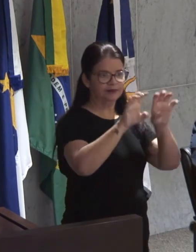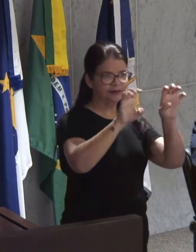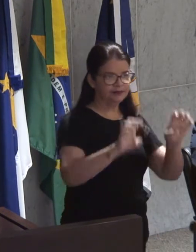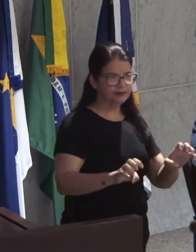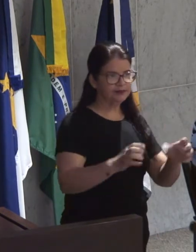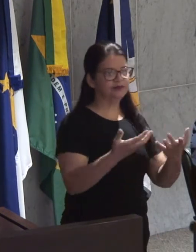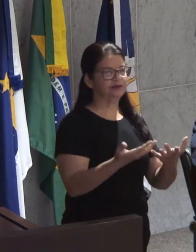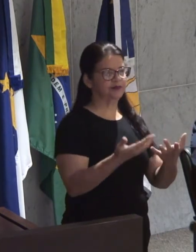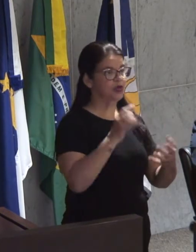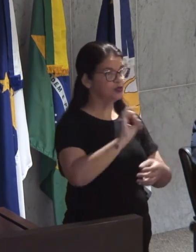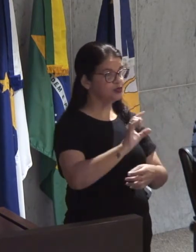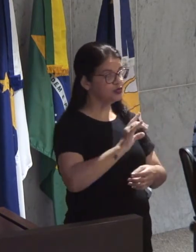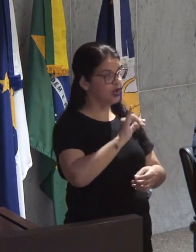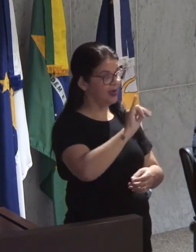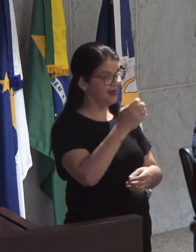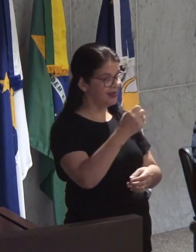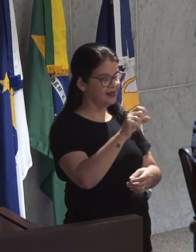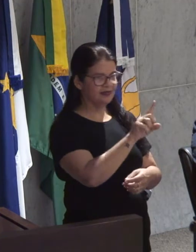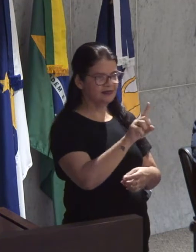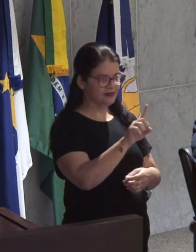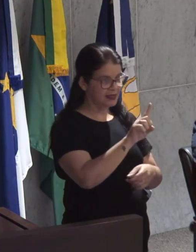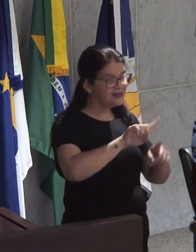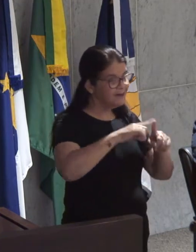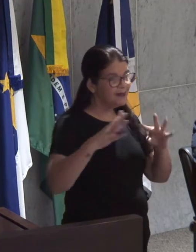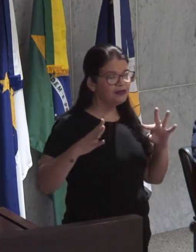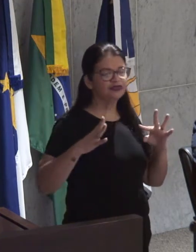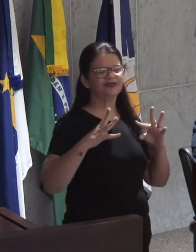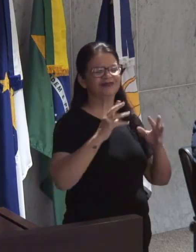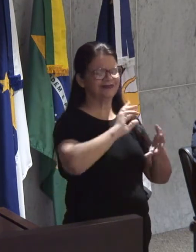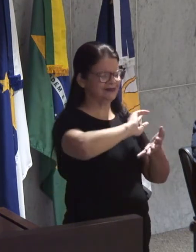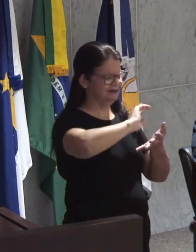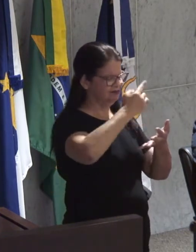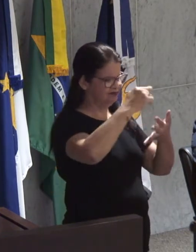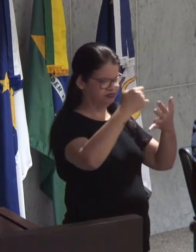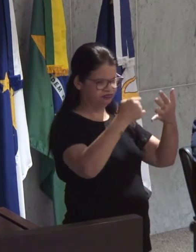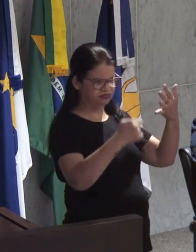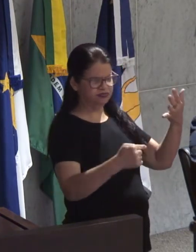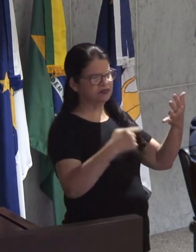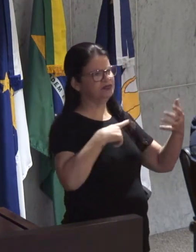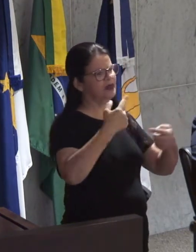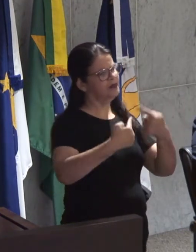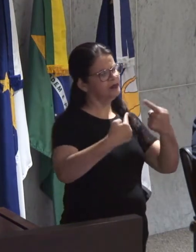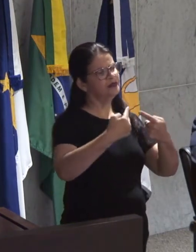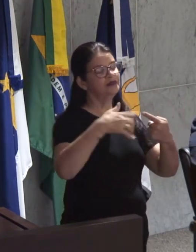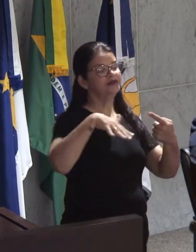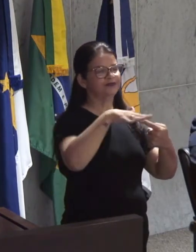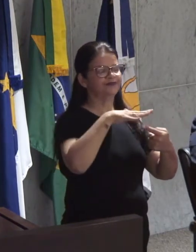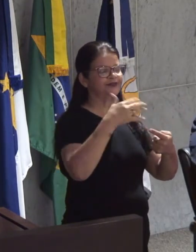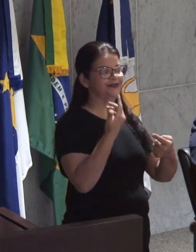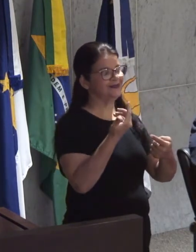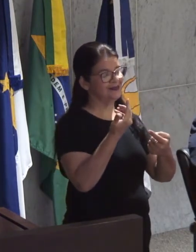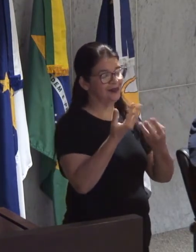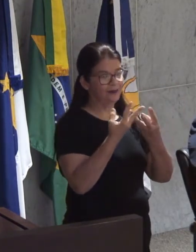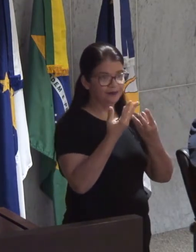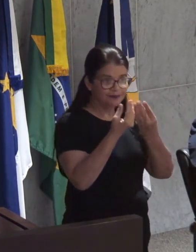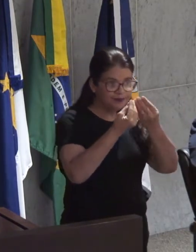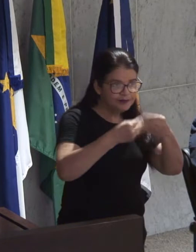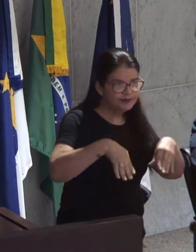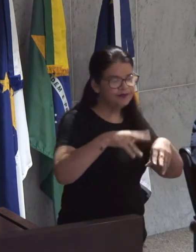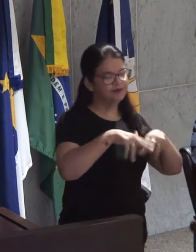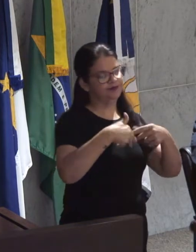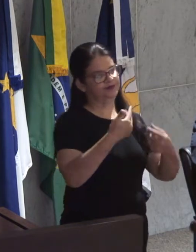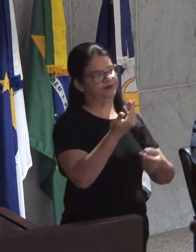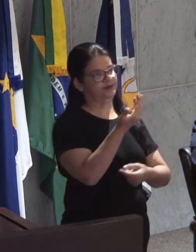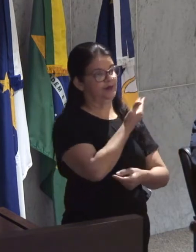estruturação, não só do INSS, mas de tantas políticas públicas que estão sendo sucateadas pelo governo